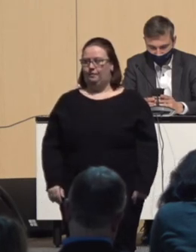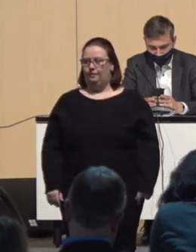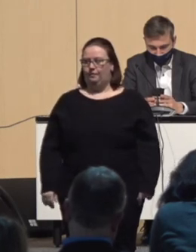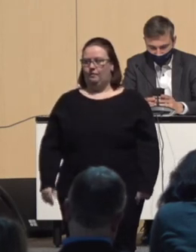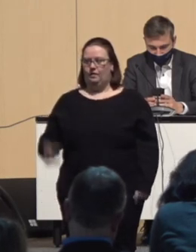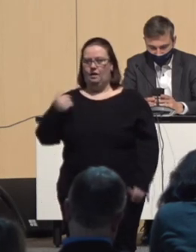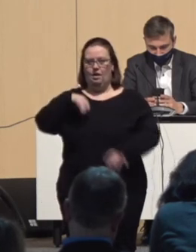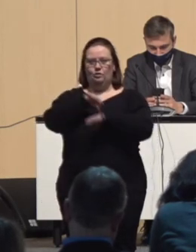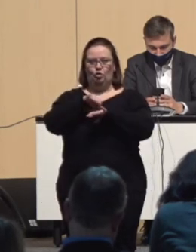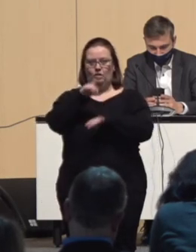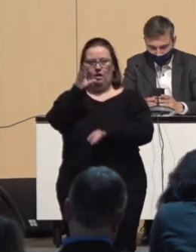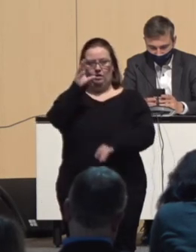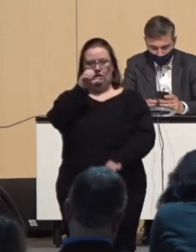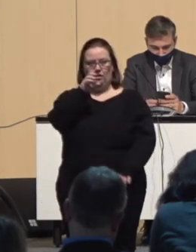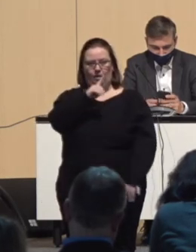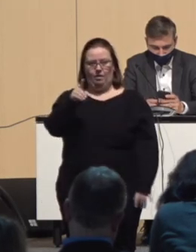Herr Dr. Deppe,